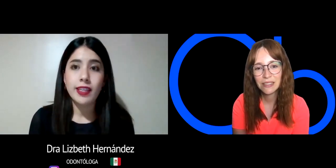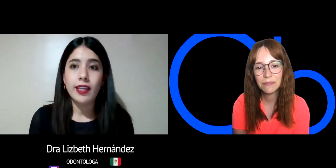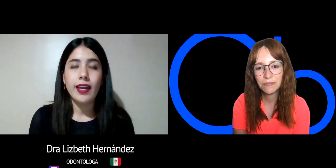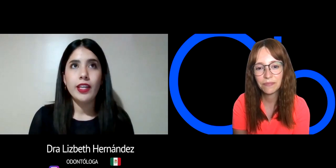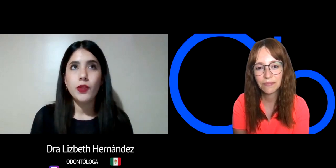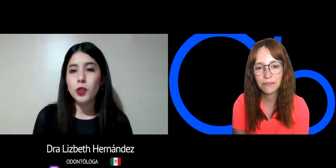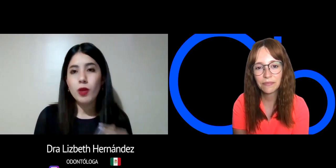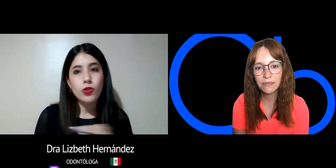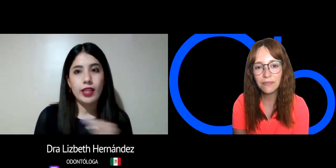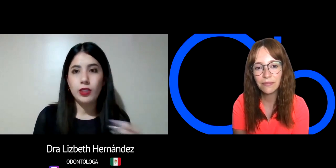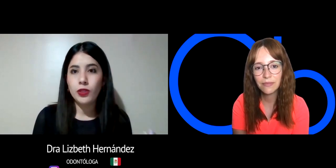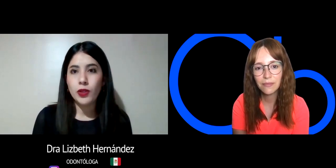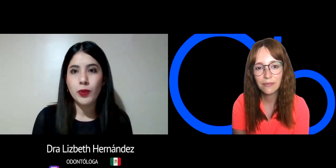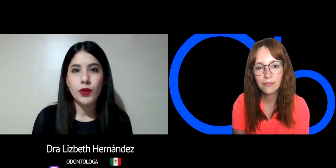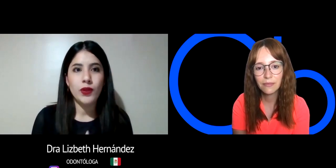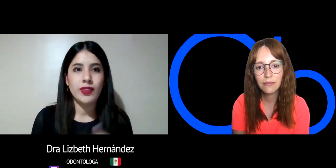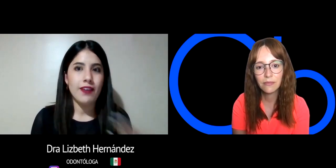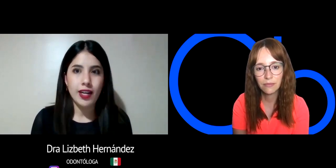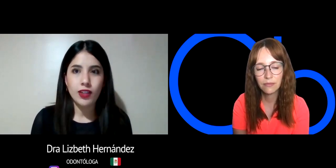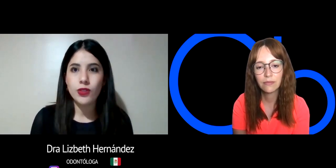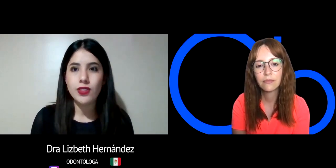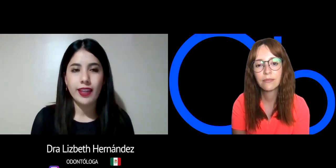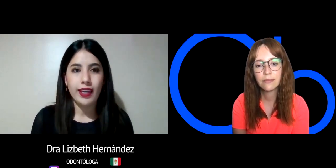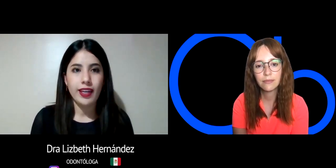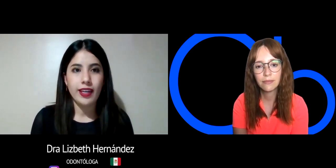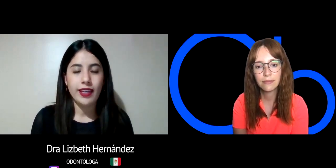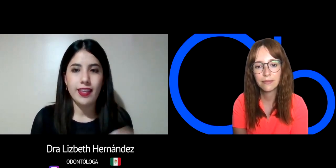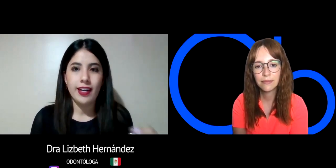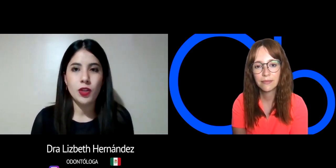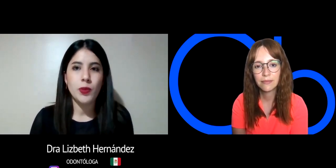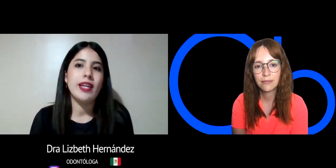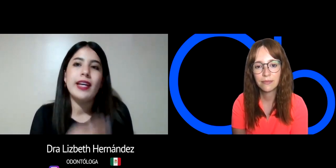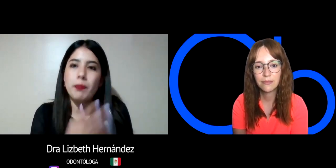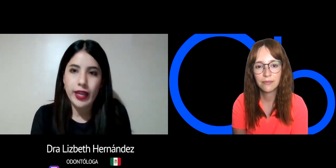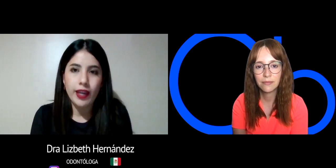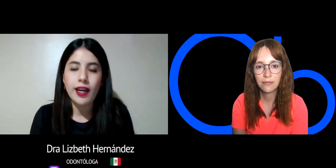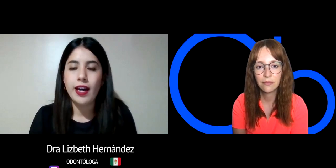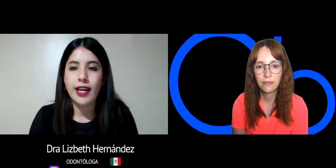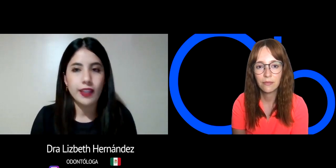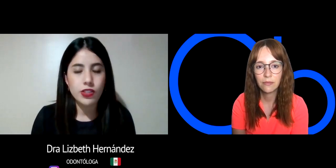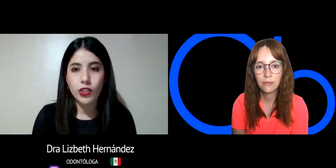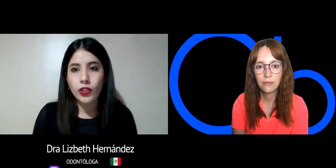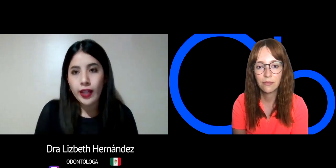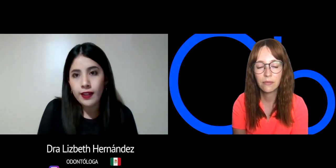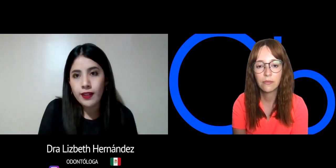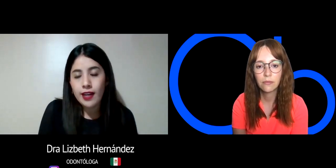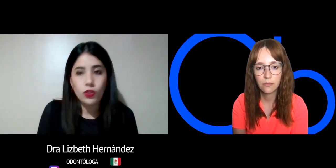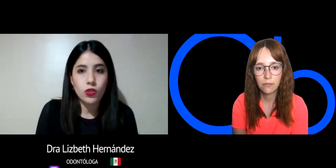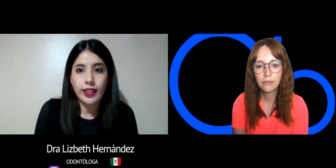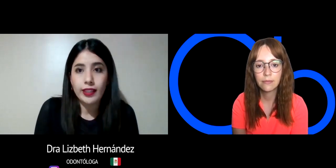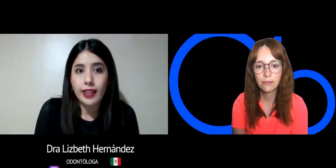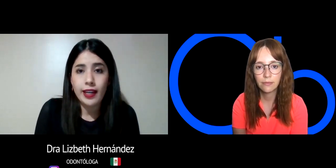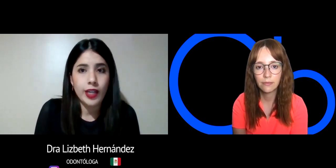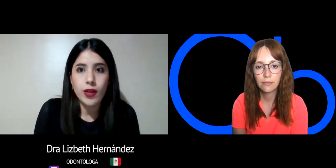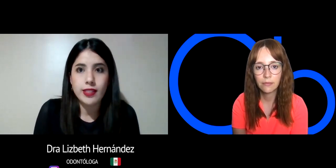desafortunadamente sí. Yo estuve buscando como trabajos que dieran como hincapié a la atención en la